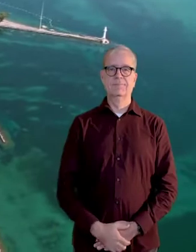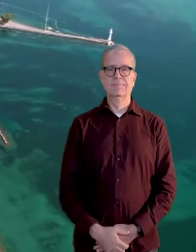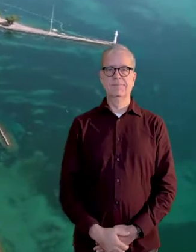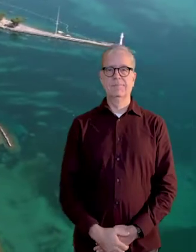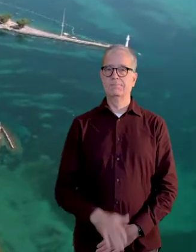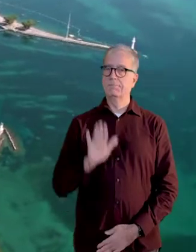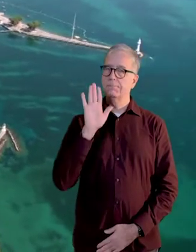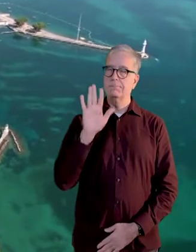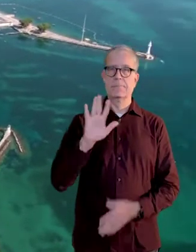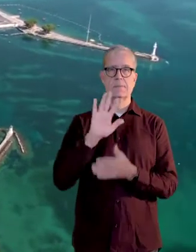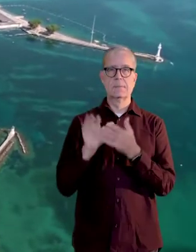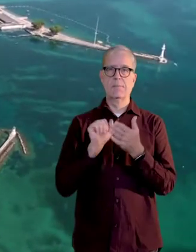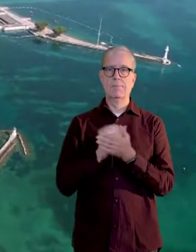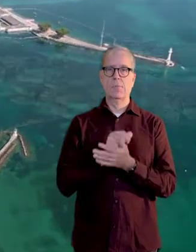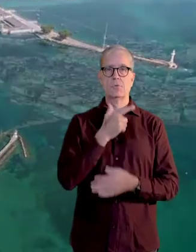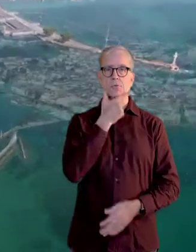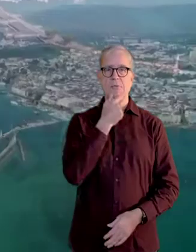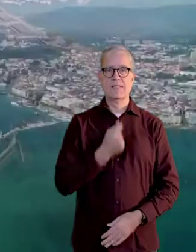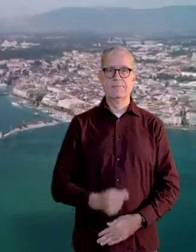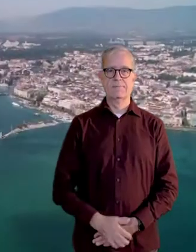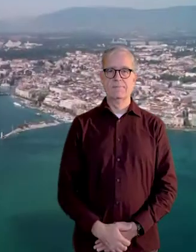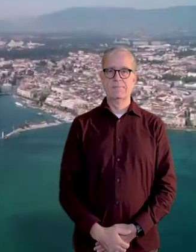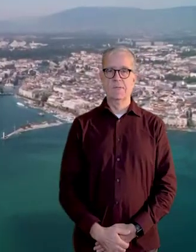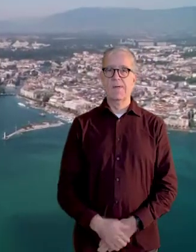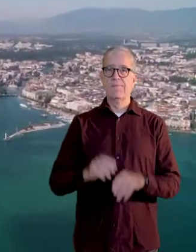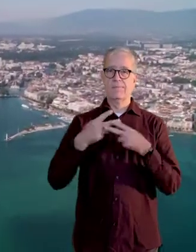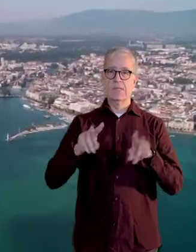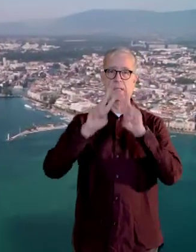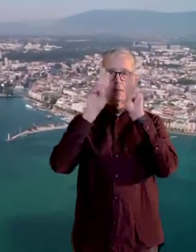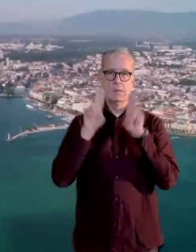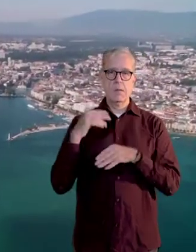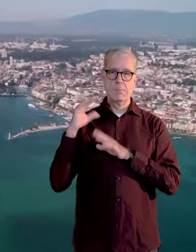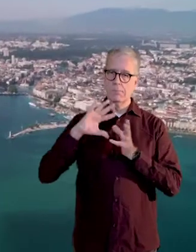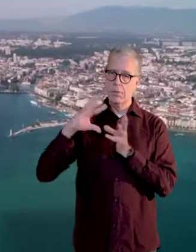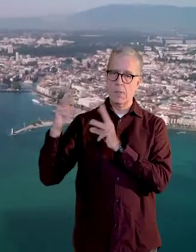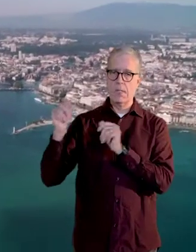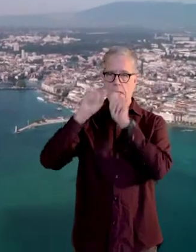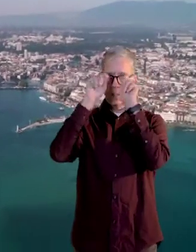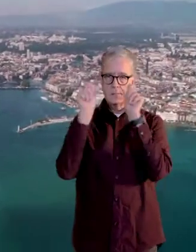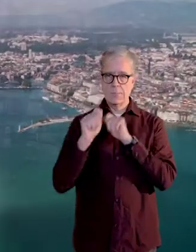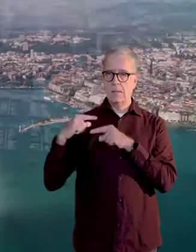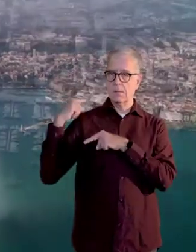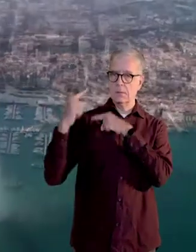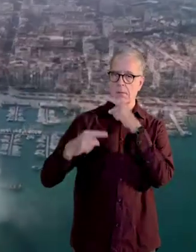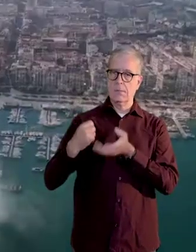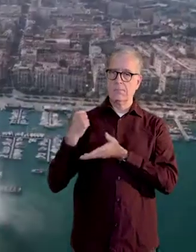Il est le symbole de Genève, une ville internationale qui se développe en respectant les traditions, le patrimoine et